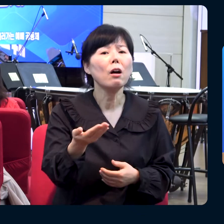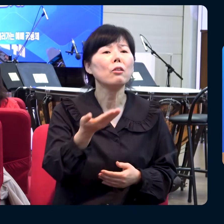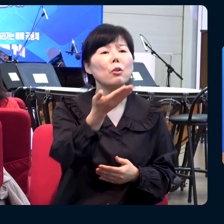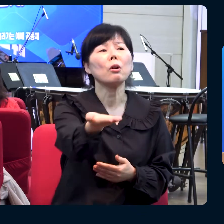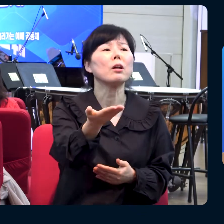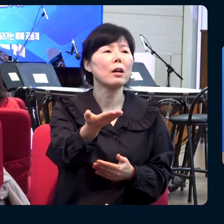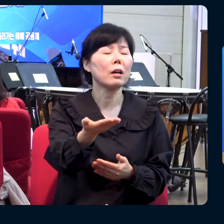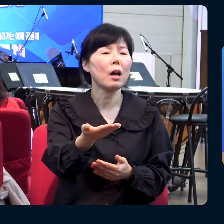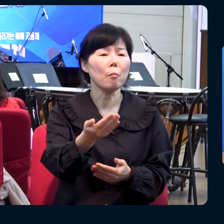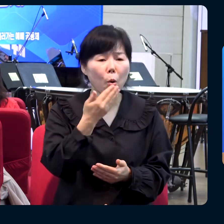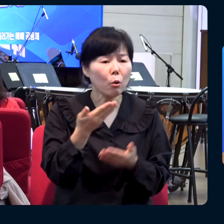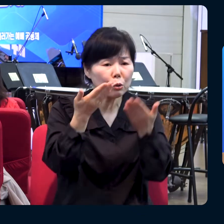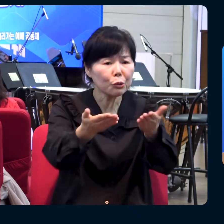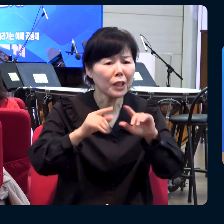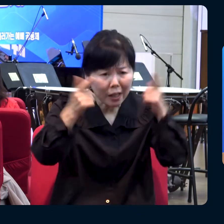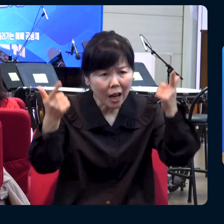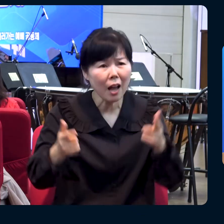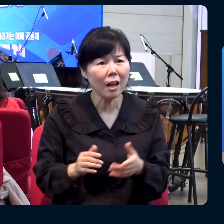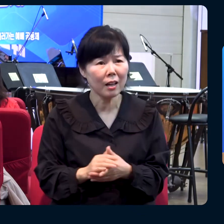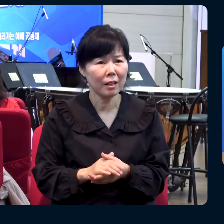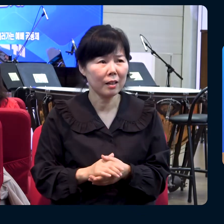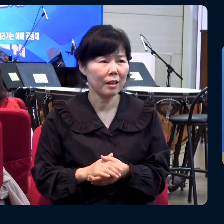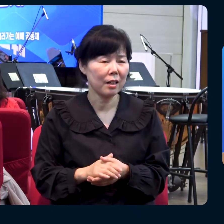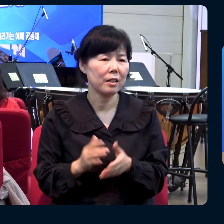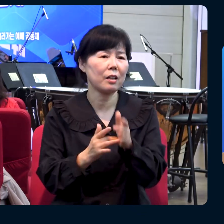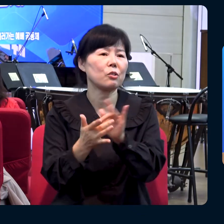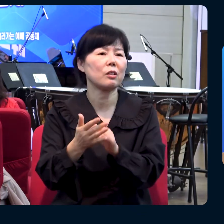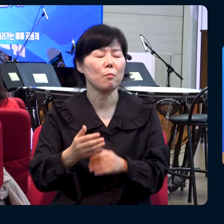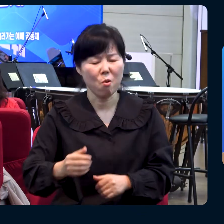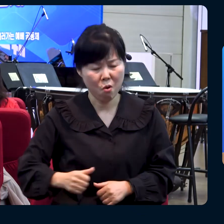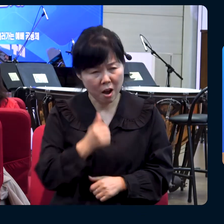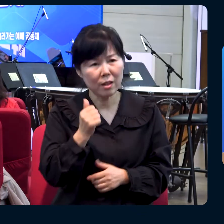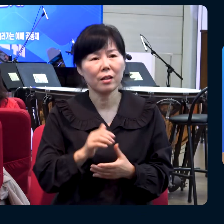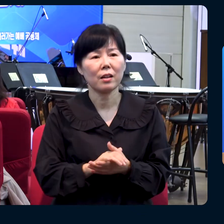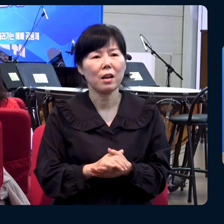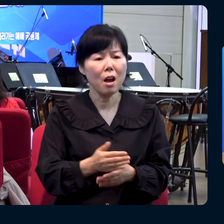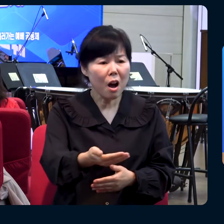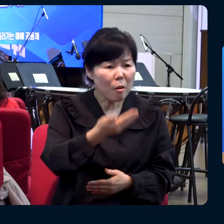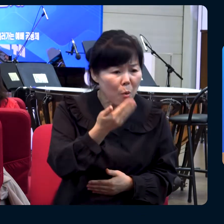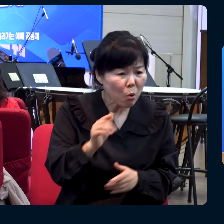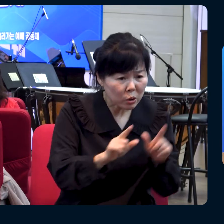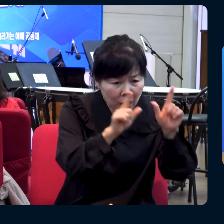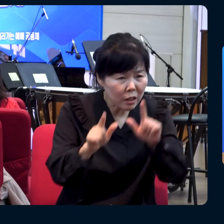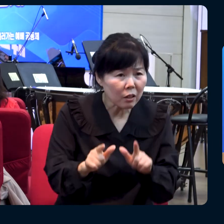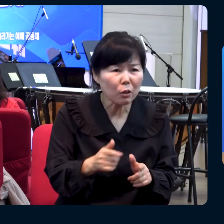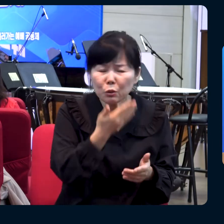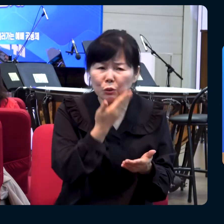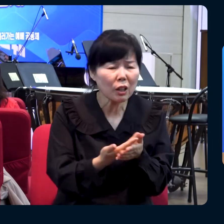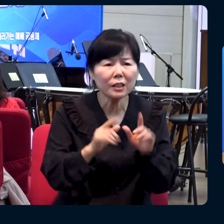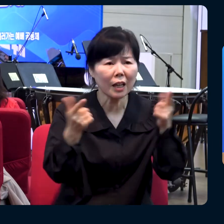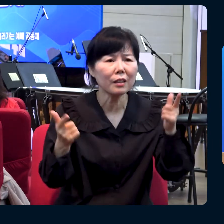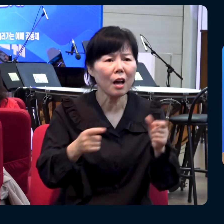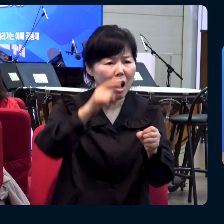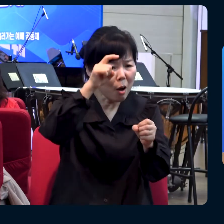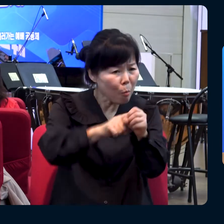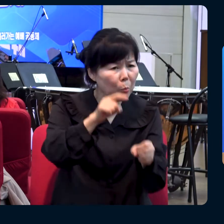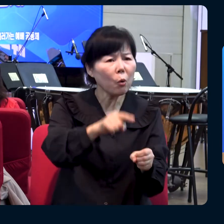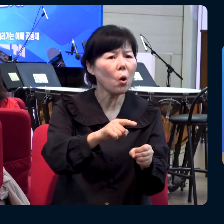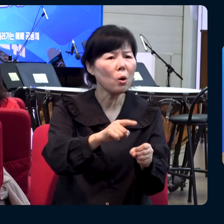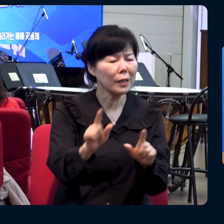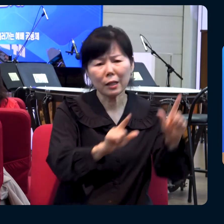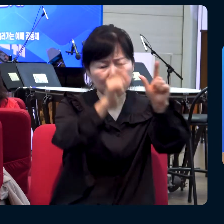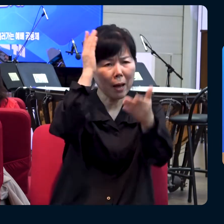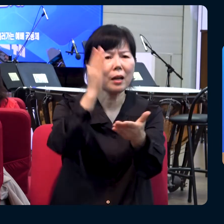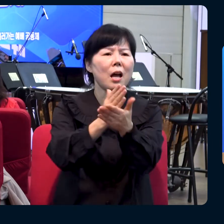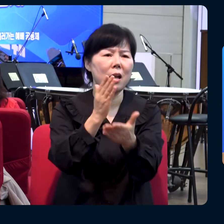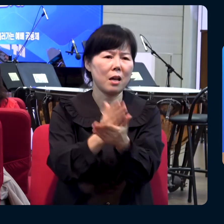믿음이 적은 자들아. 주님이 흥분하신 것은 뭐냐면 그 먹고 사는 것이 절대로 영적인 넘버원 목표가 되면